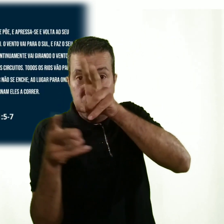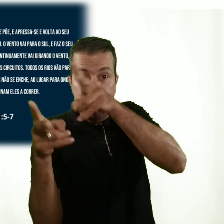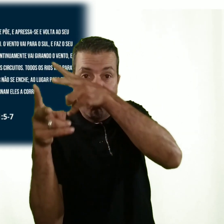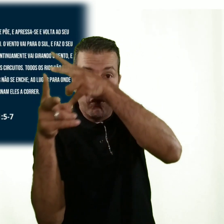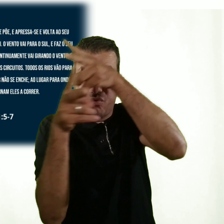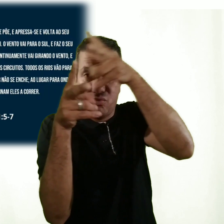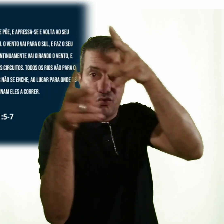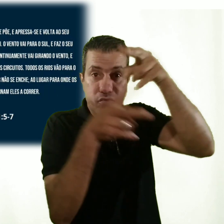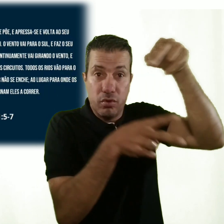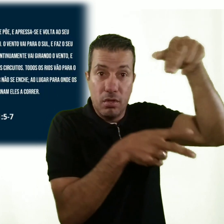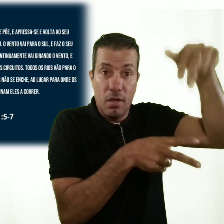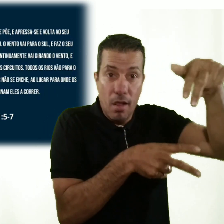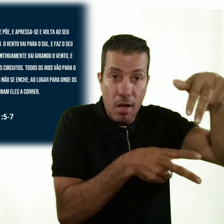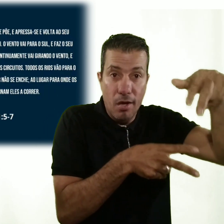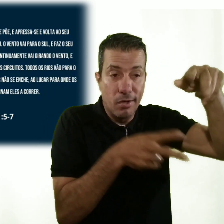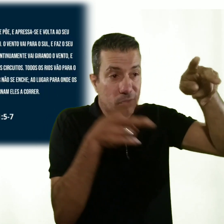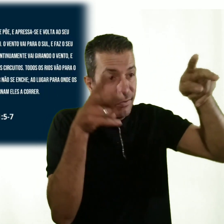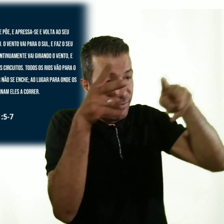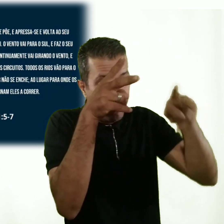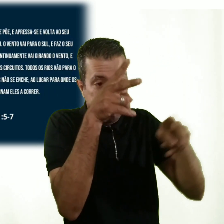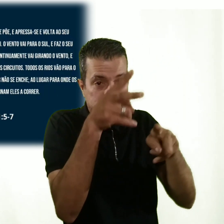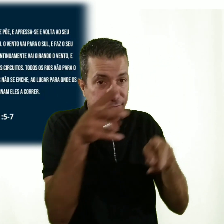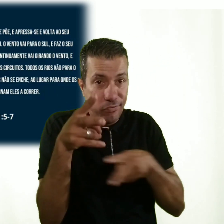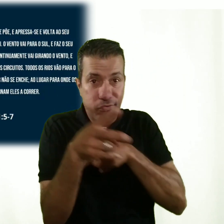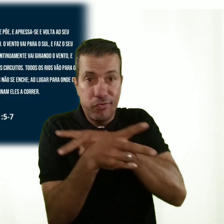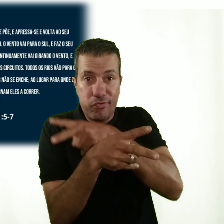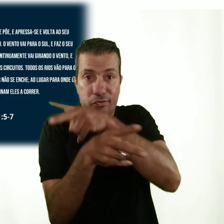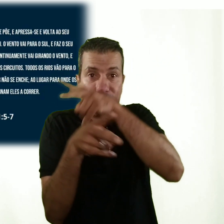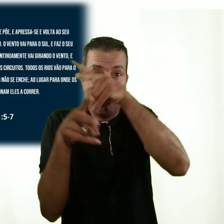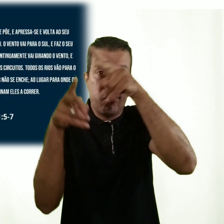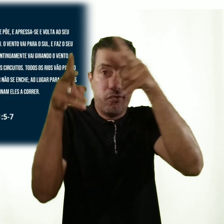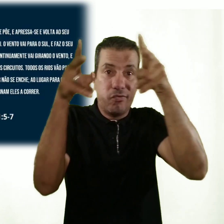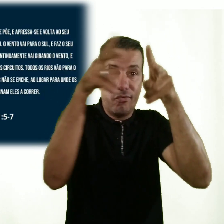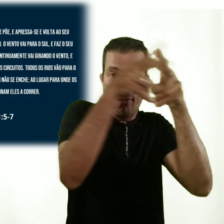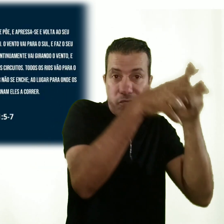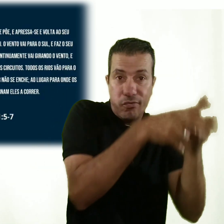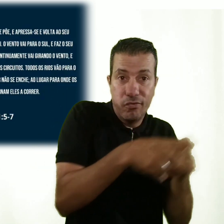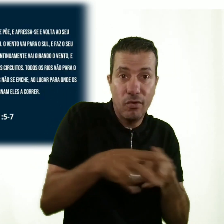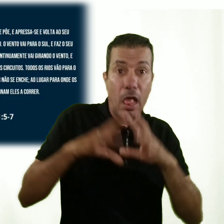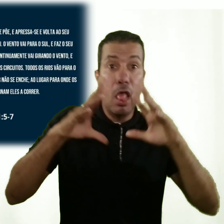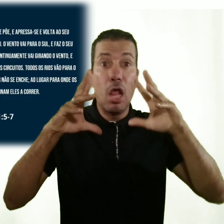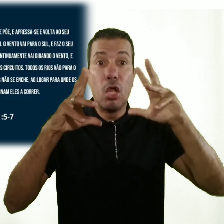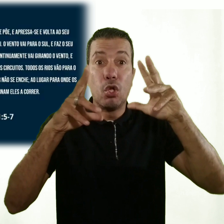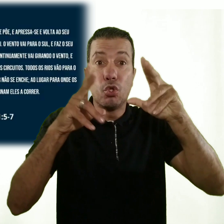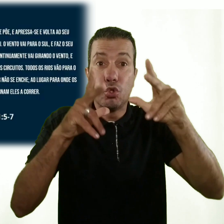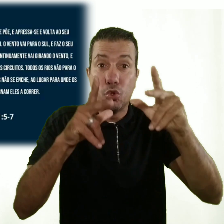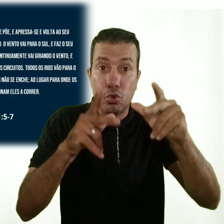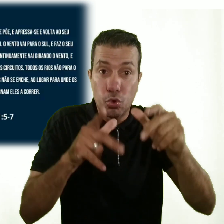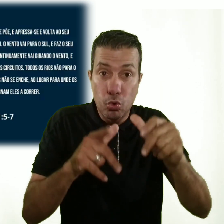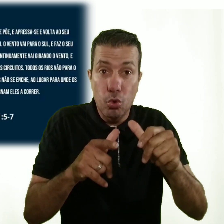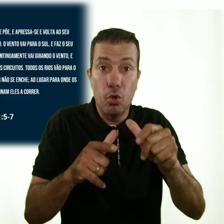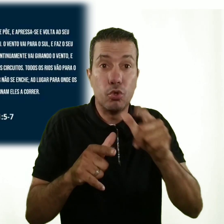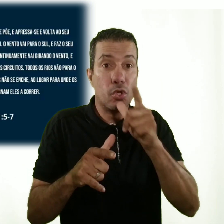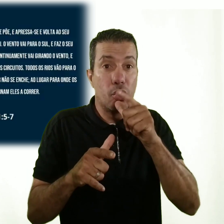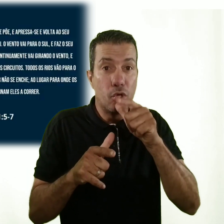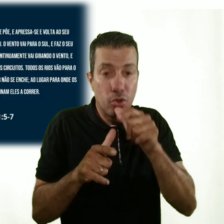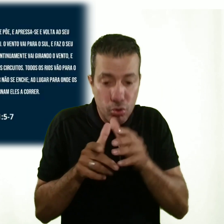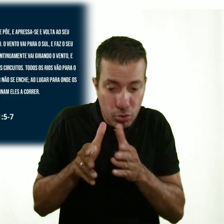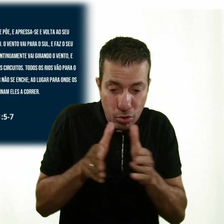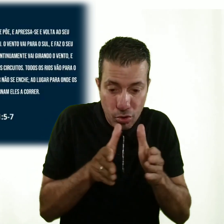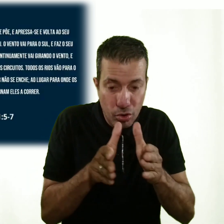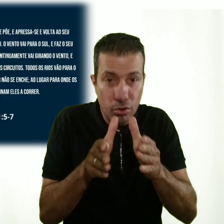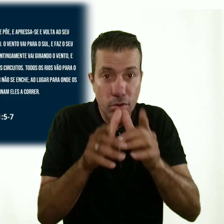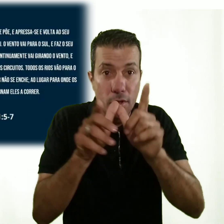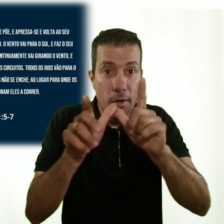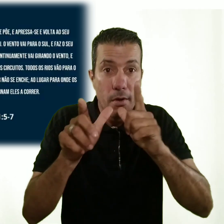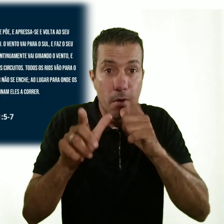vai girando o vento, e volta fazendo os seus circuitos. Todos os rios vão para o mar, e contudo o mar não se enche.